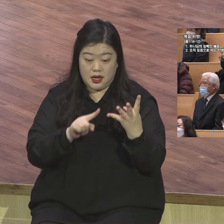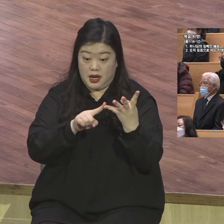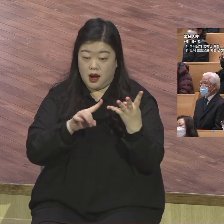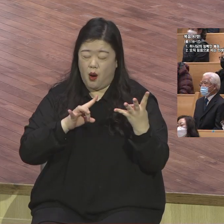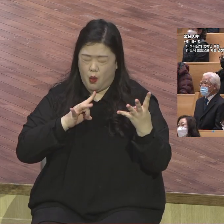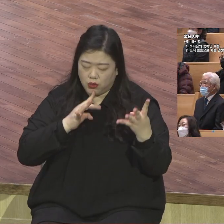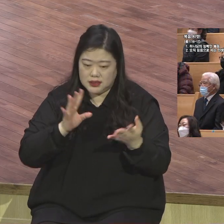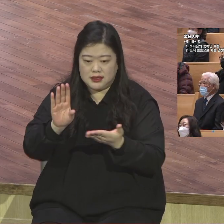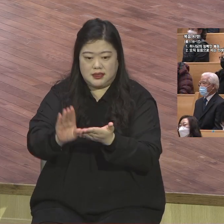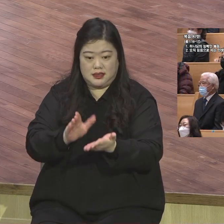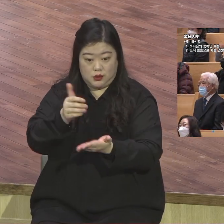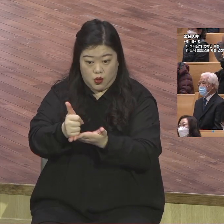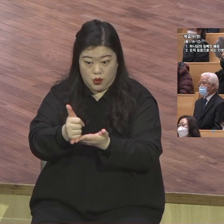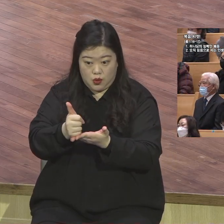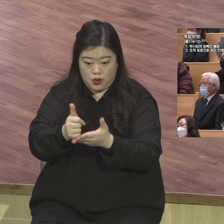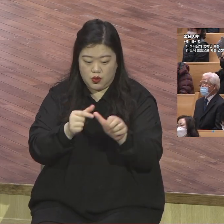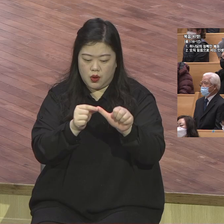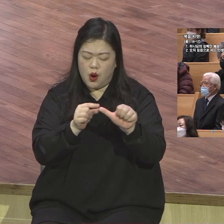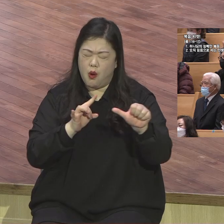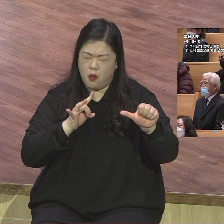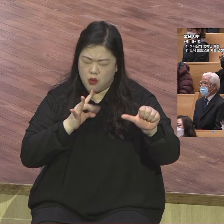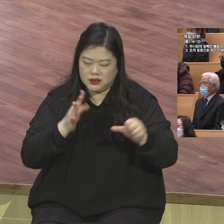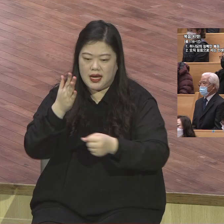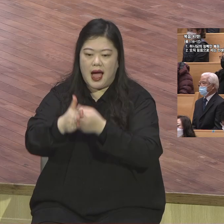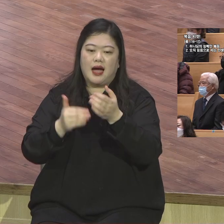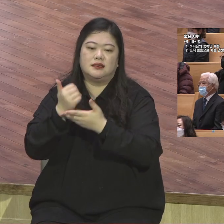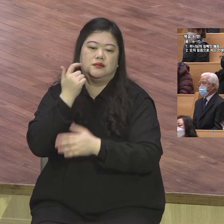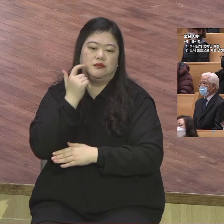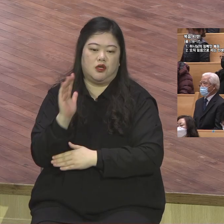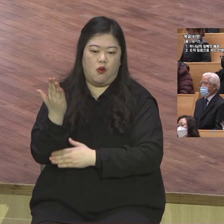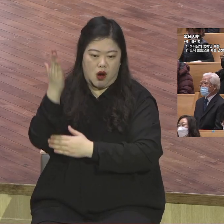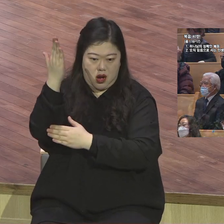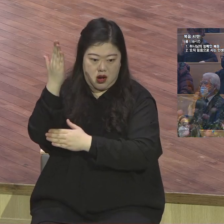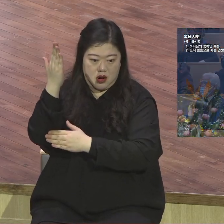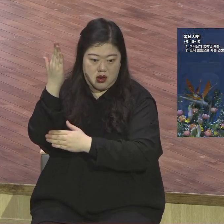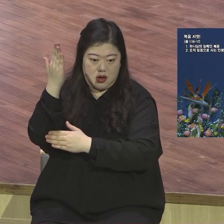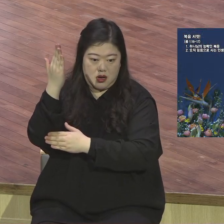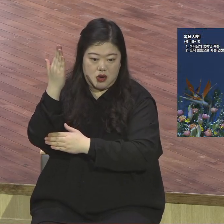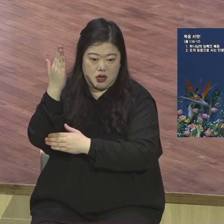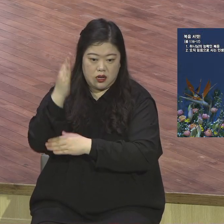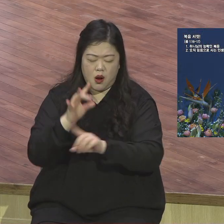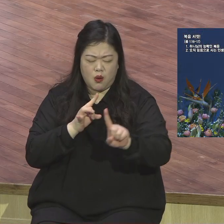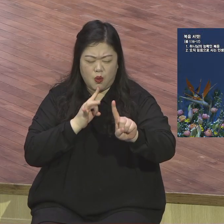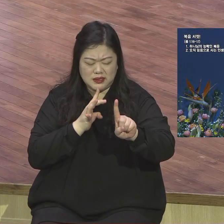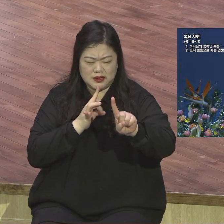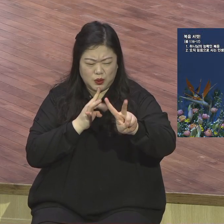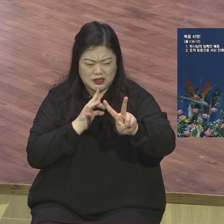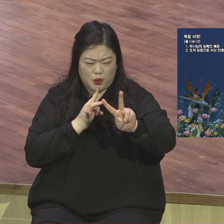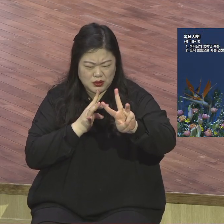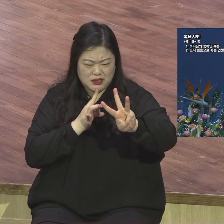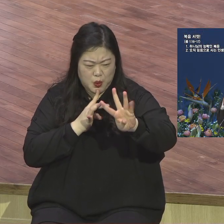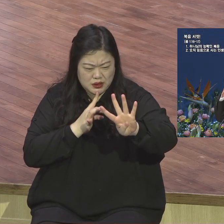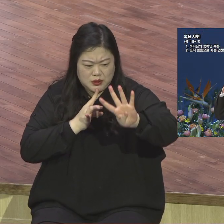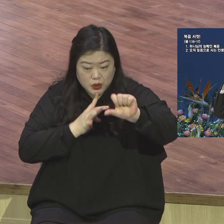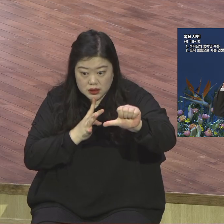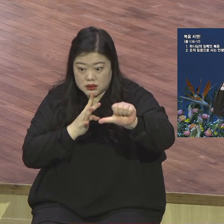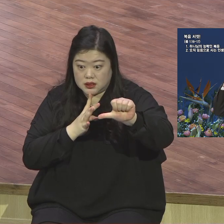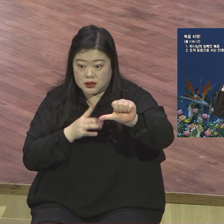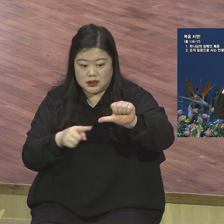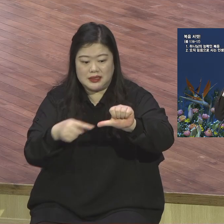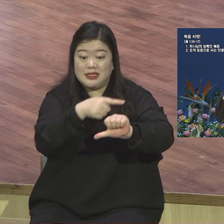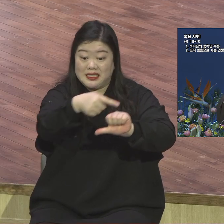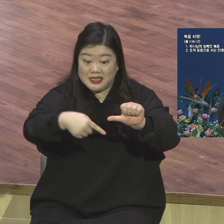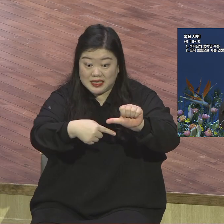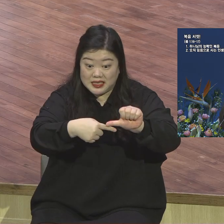그리스도, 오직 하나님께 영광. 이 다섯 가지 오직, 이것이